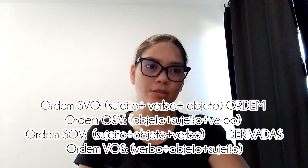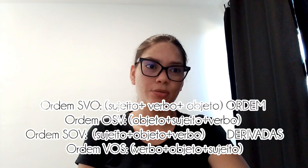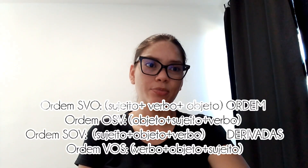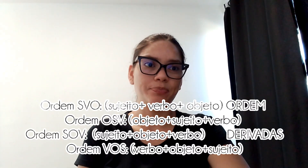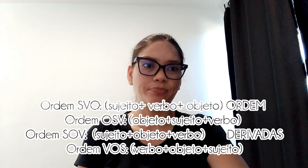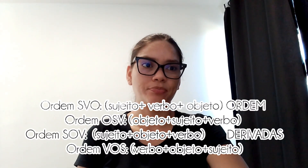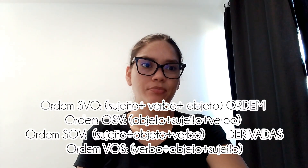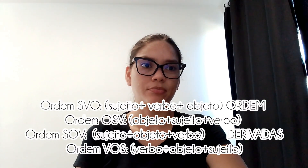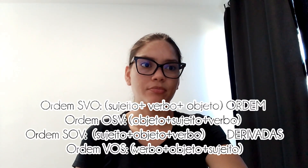isso.